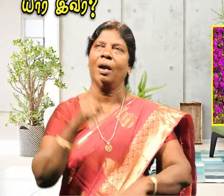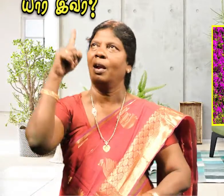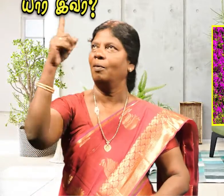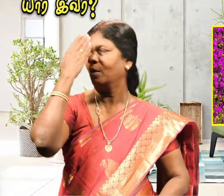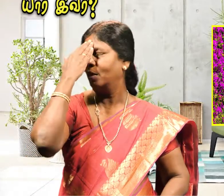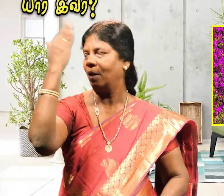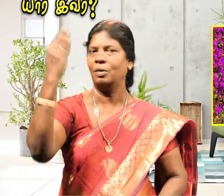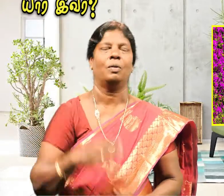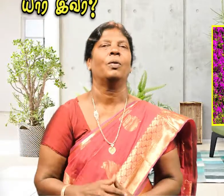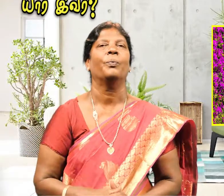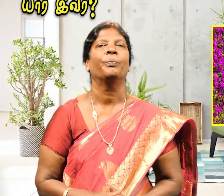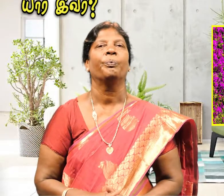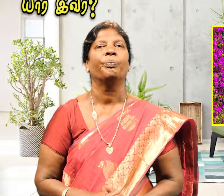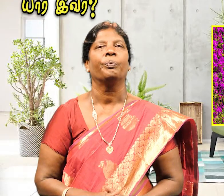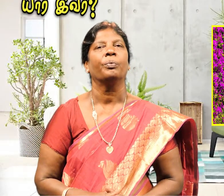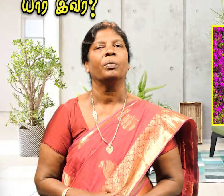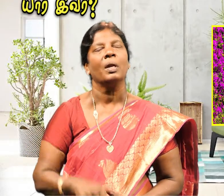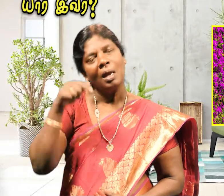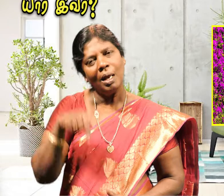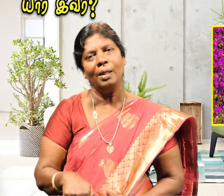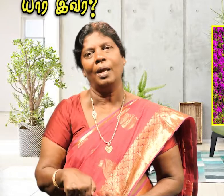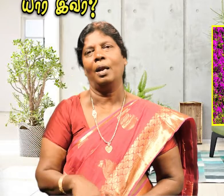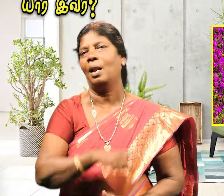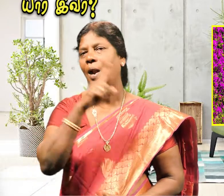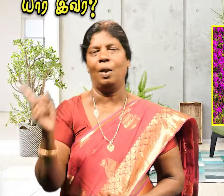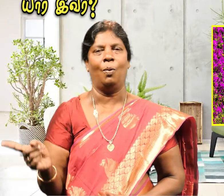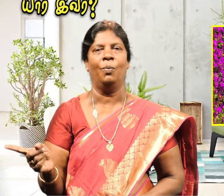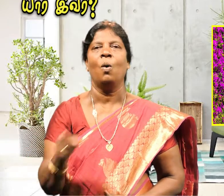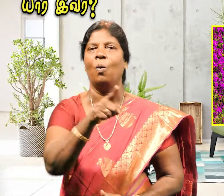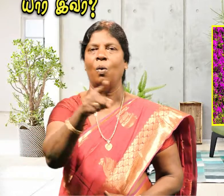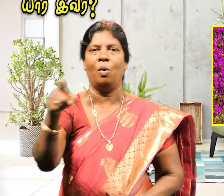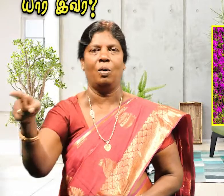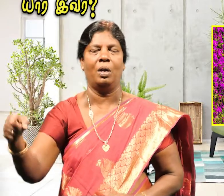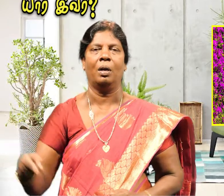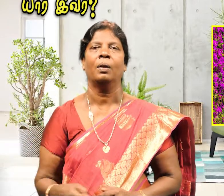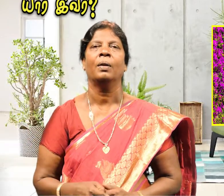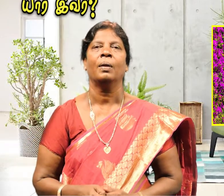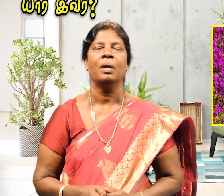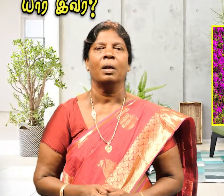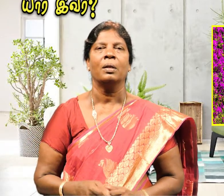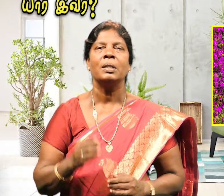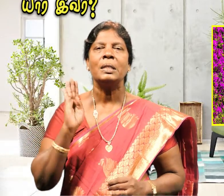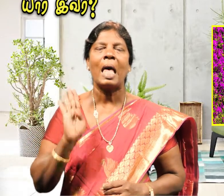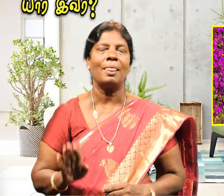வாய்ப்புக்காக கடவுளுக்கு நாங்கள் நன்றி செலுத்துகிறோம். இன்றைக்கும் உங்களோடு கூட